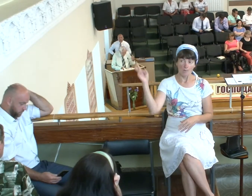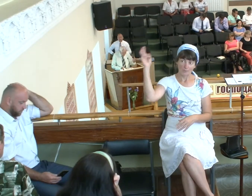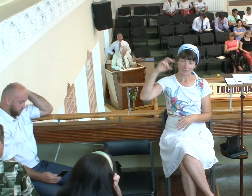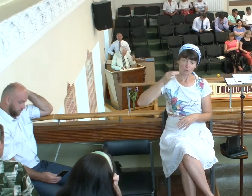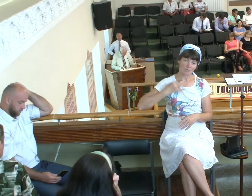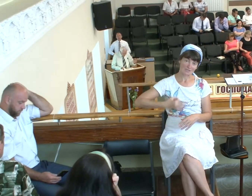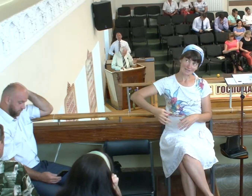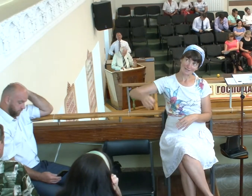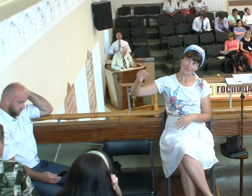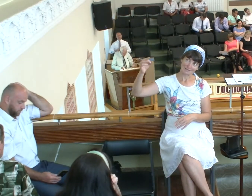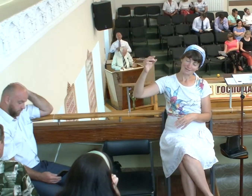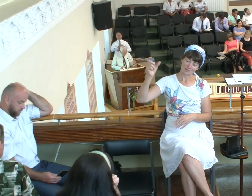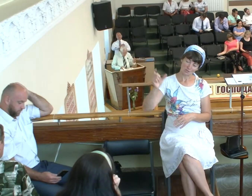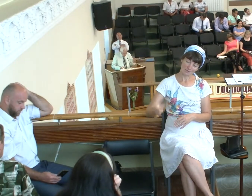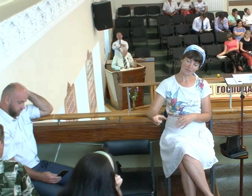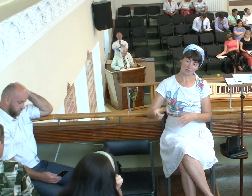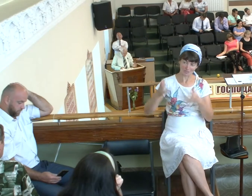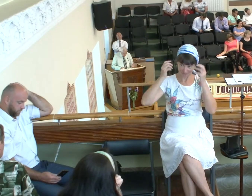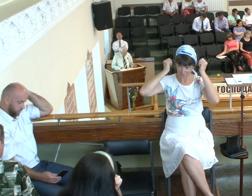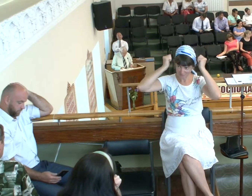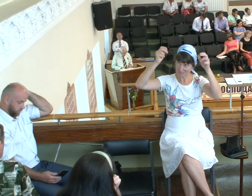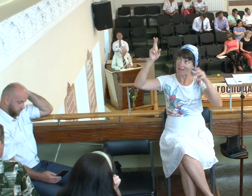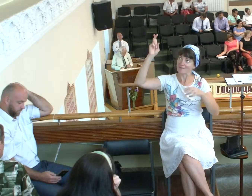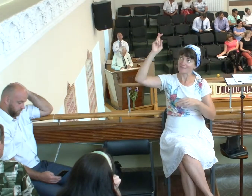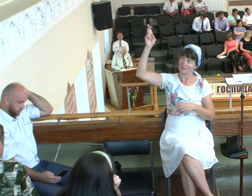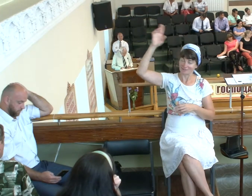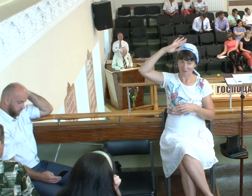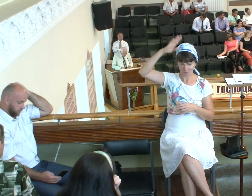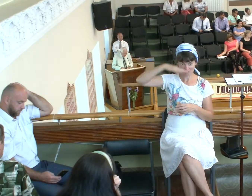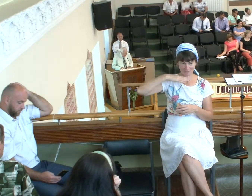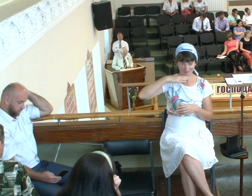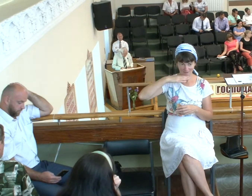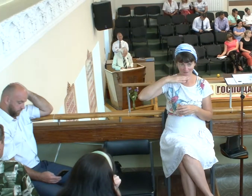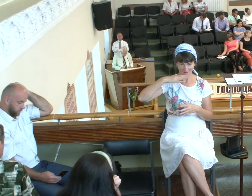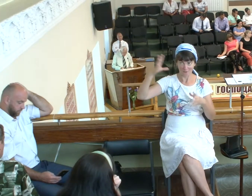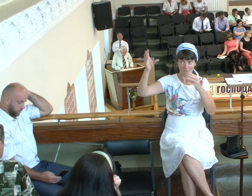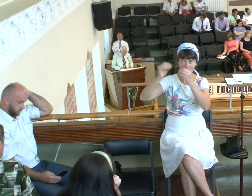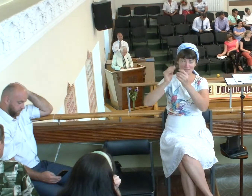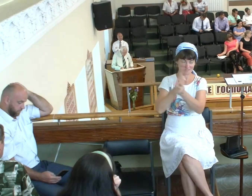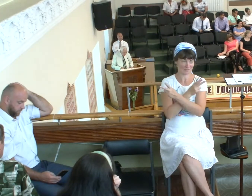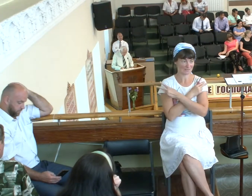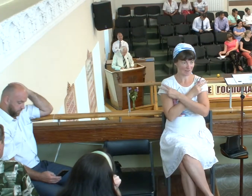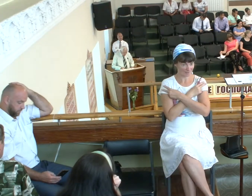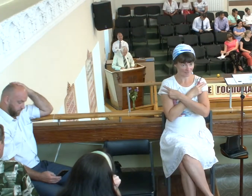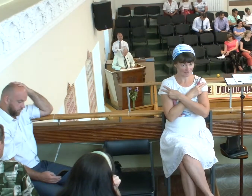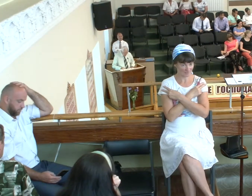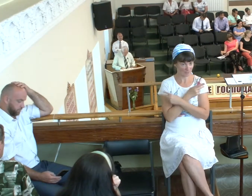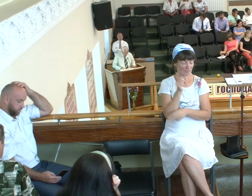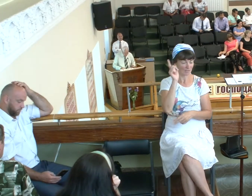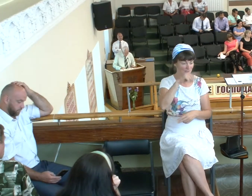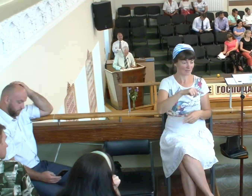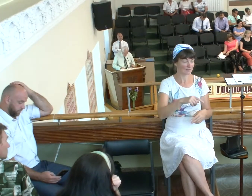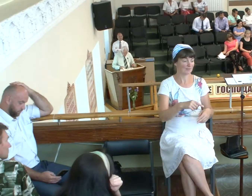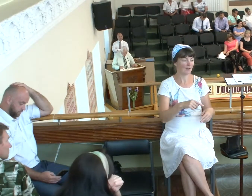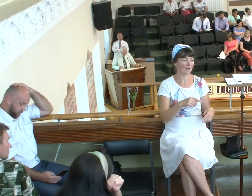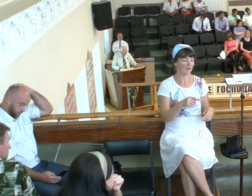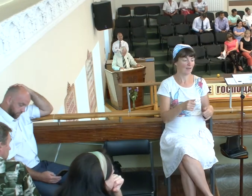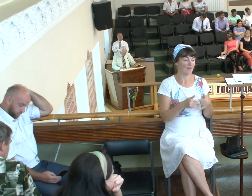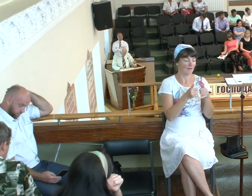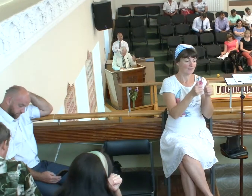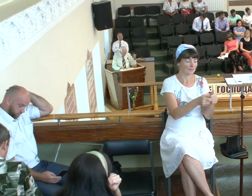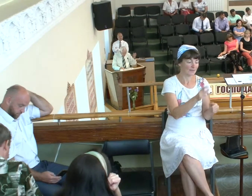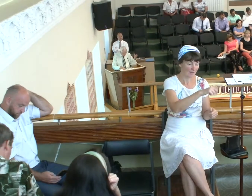Человеческий в славе Отца Своего с ангелами своими, и тогда воздаст каждому по делам Его. Друзья